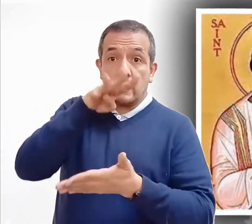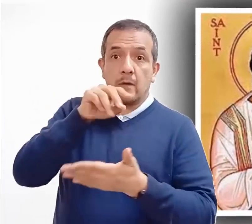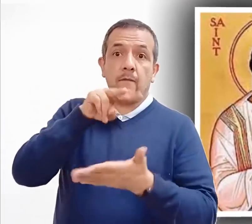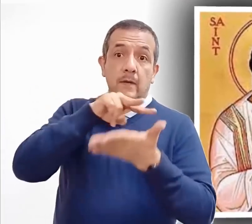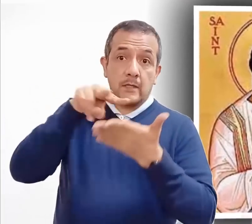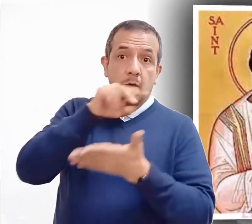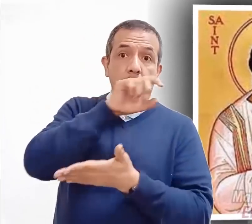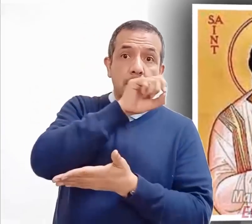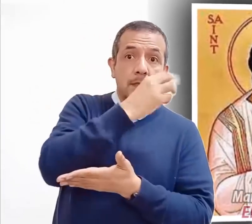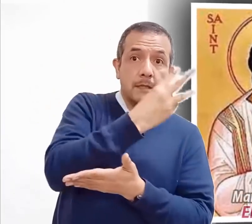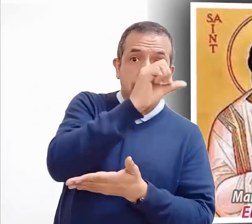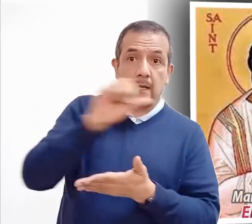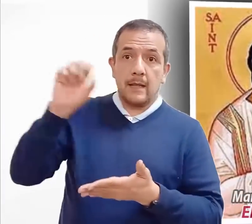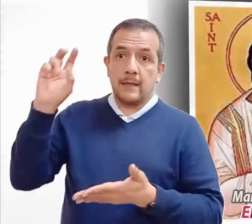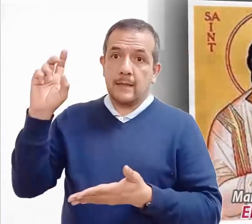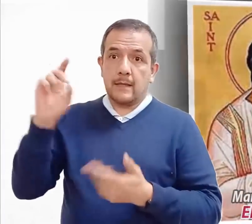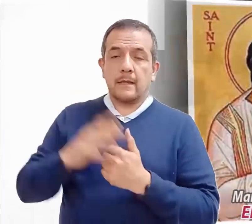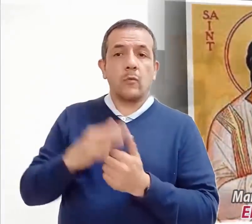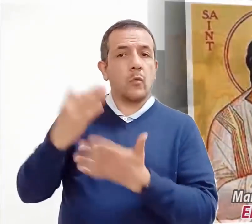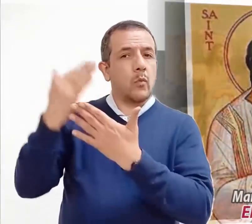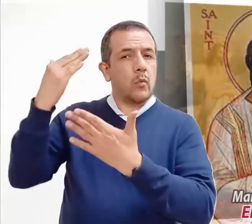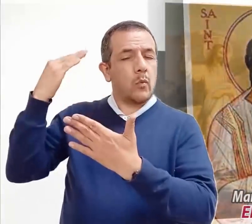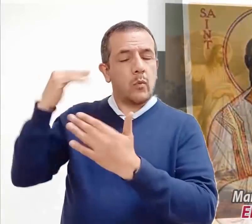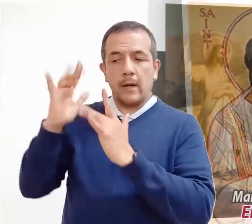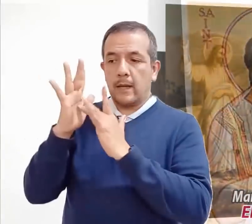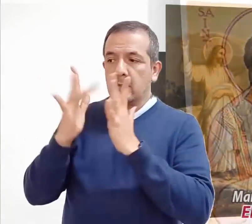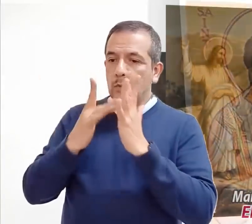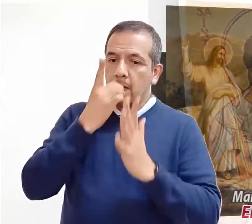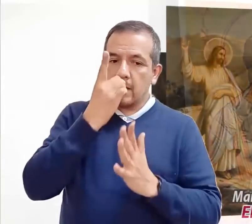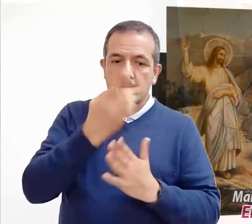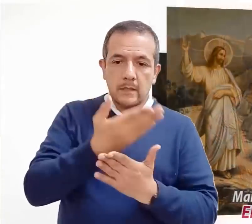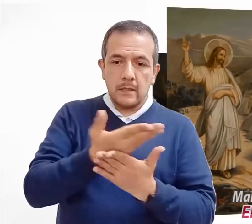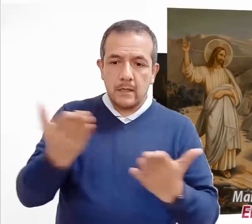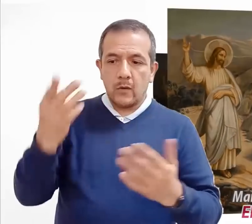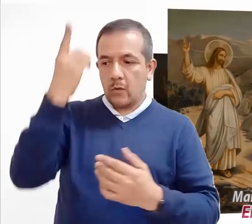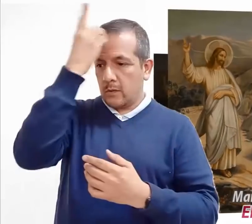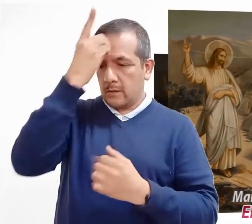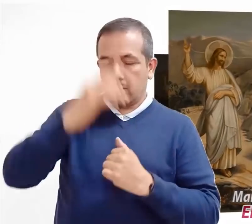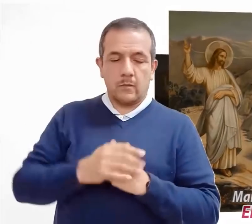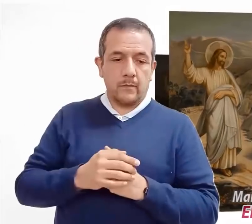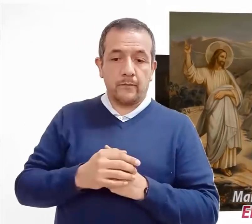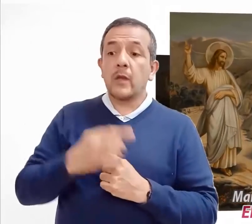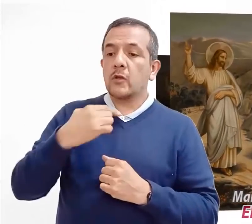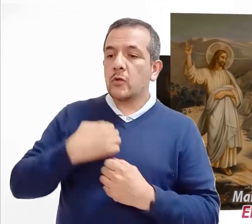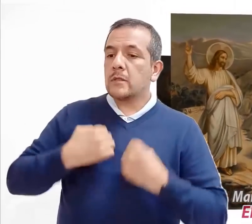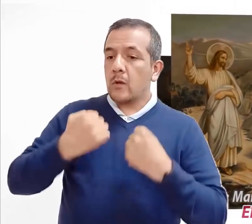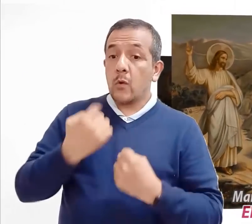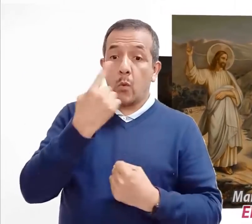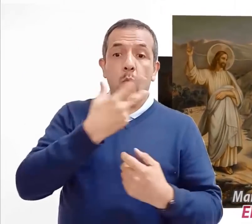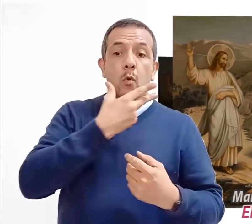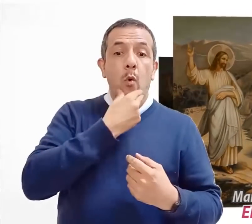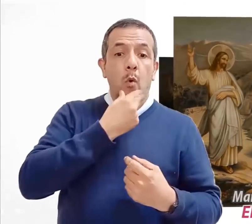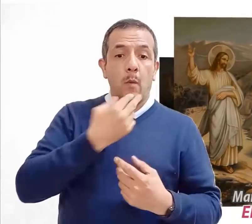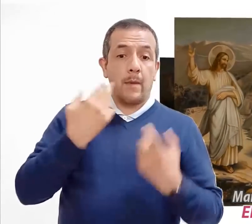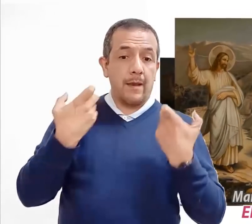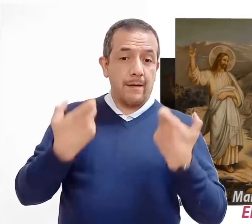versículos del 23 al 30. En aquel tiempo Jesús dijo a sus discípulos: yo les aseguro que un